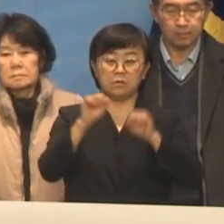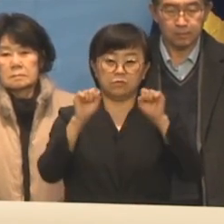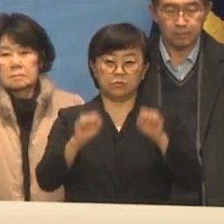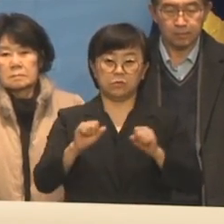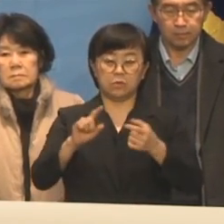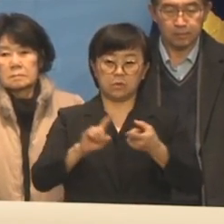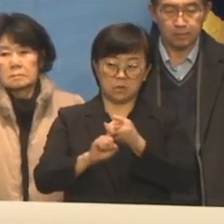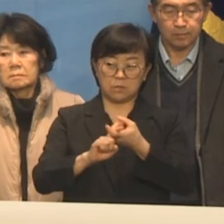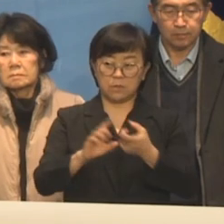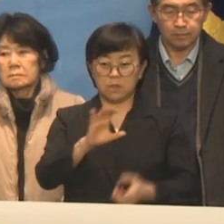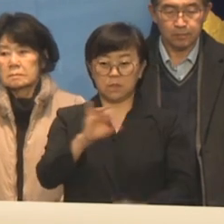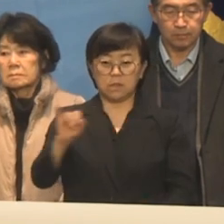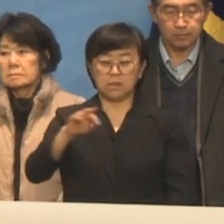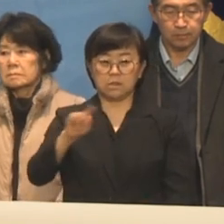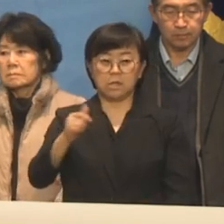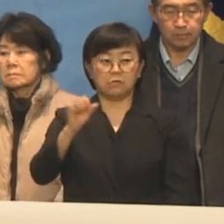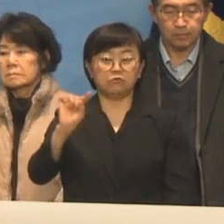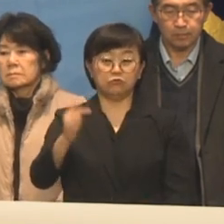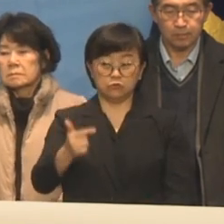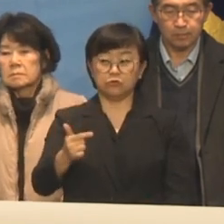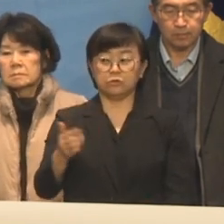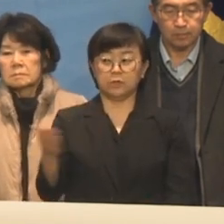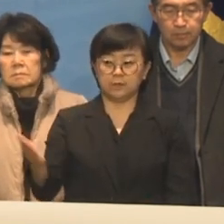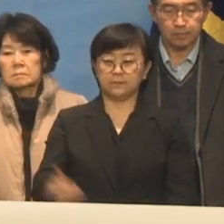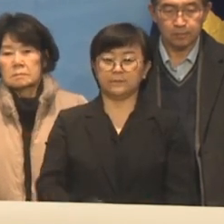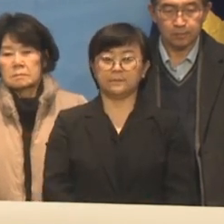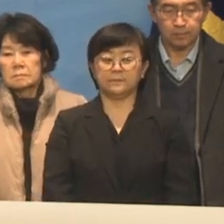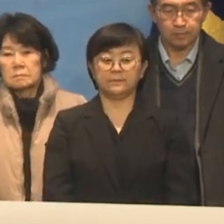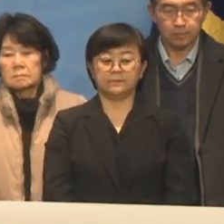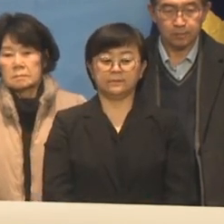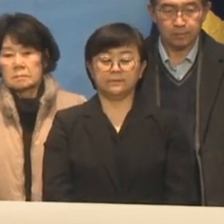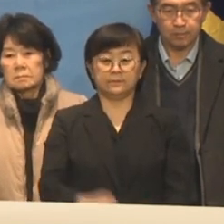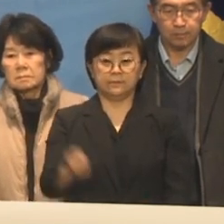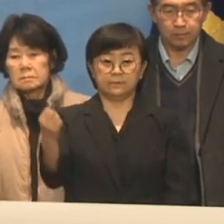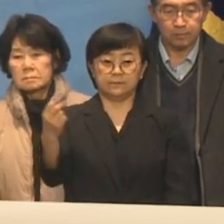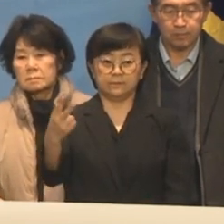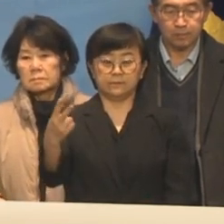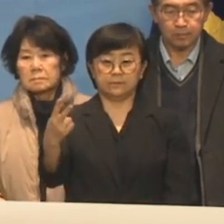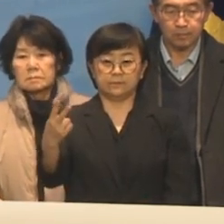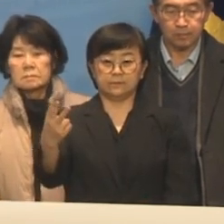경주환경운동연합의 이상홍 국장님 모셨습니다. 네, 그리고